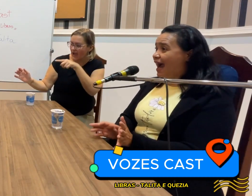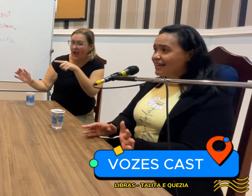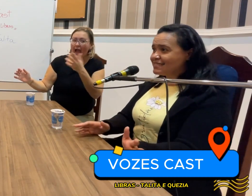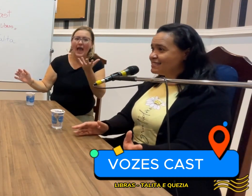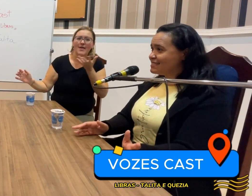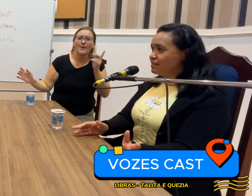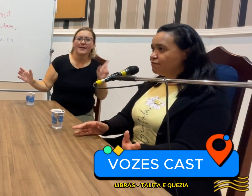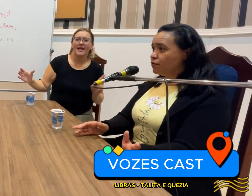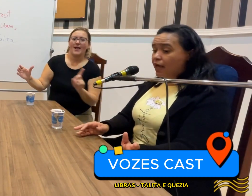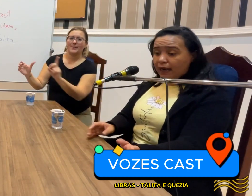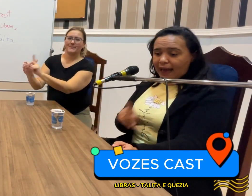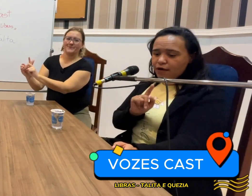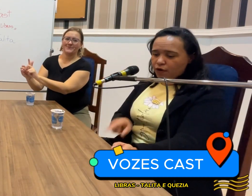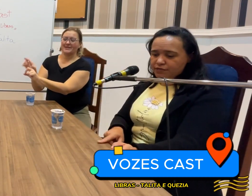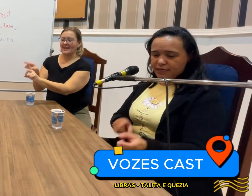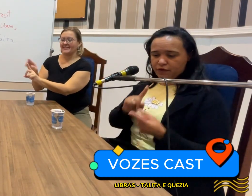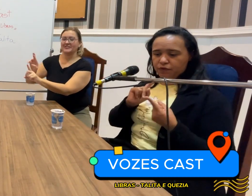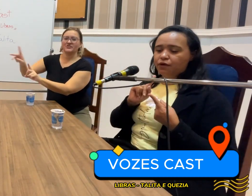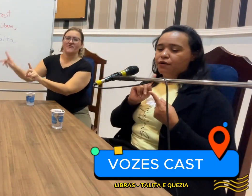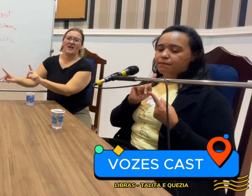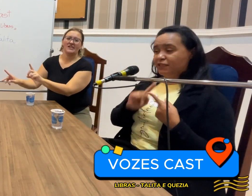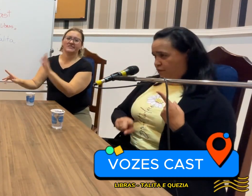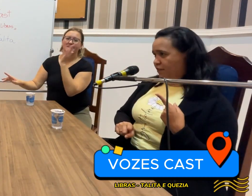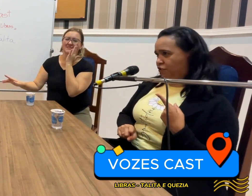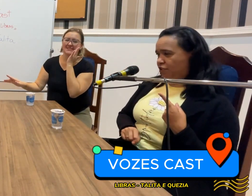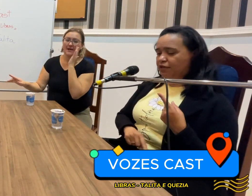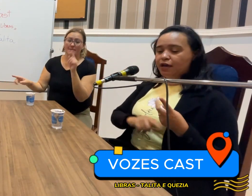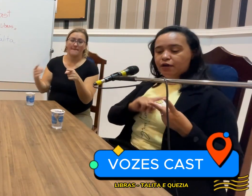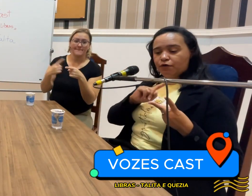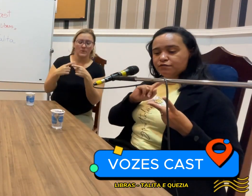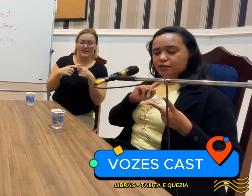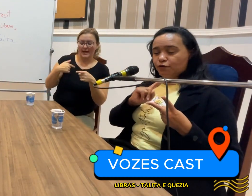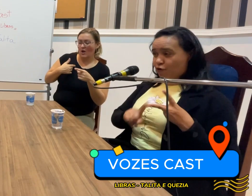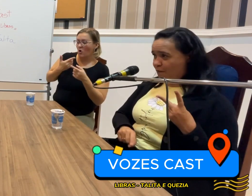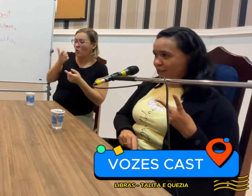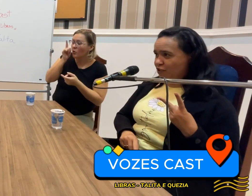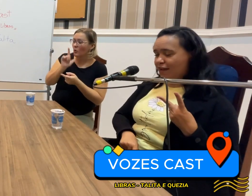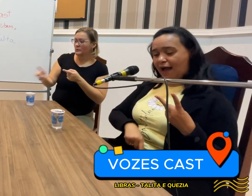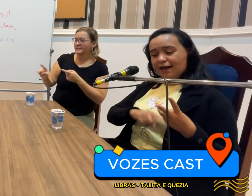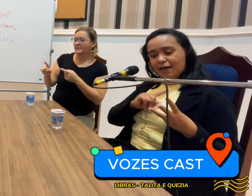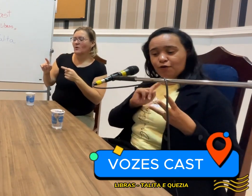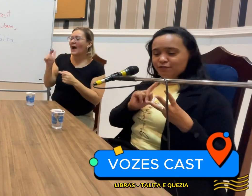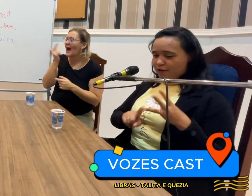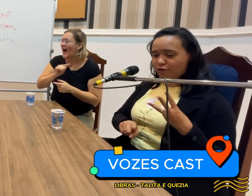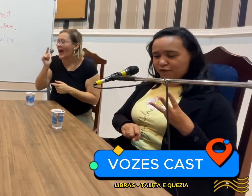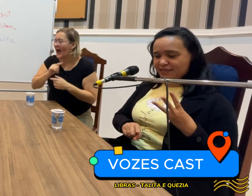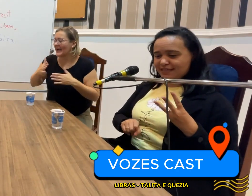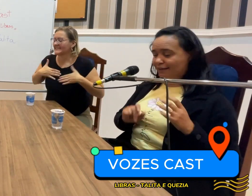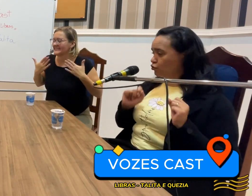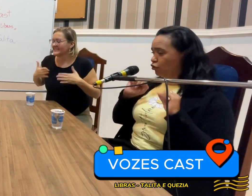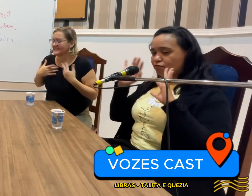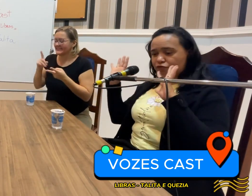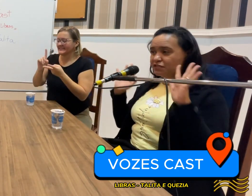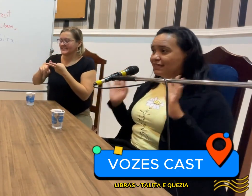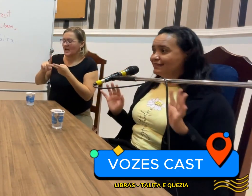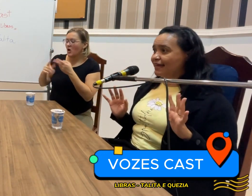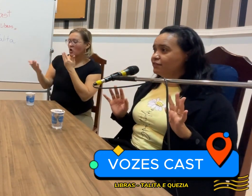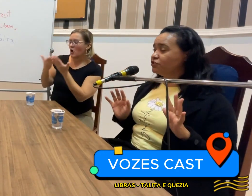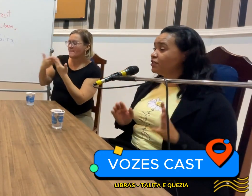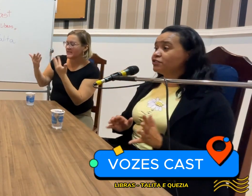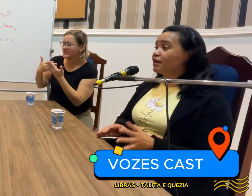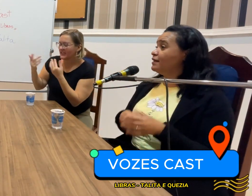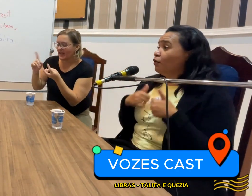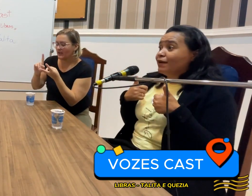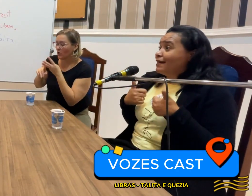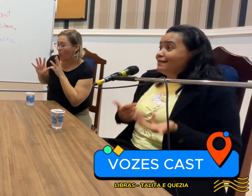contexto acessível, lá eu consigo me divertir, eu consigo compartilhar, eu consigo conversar, todo mundo se